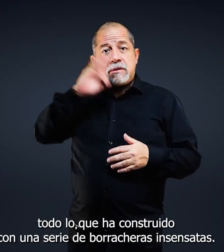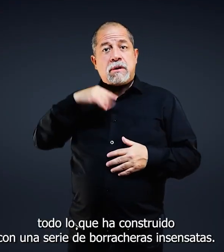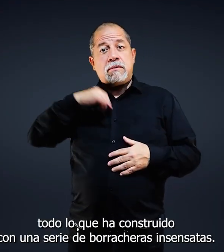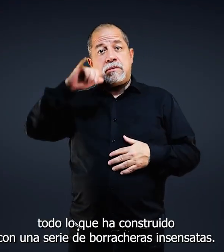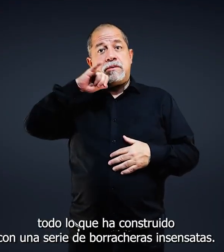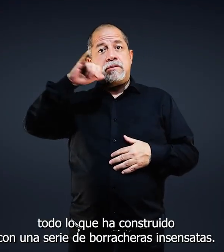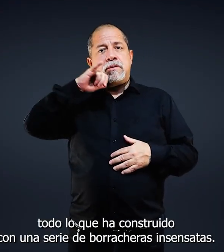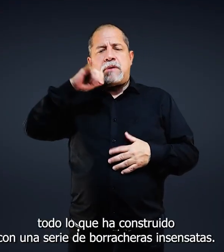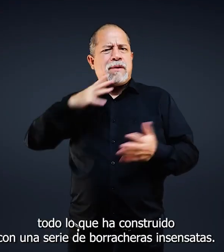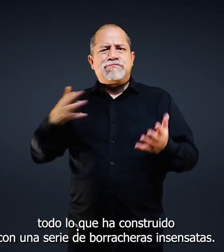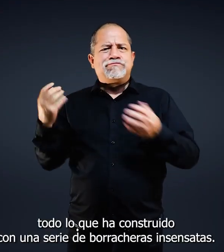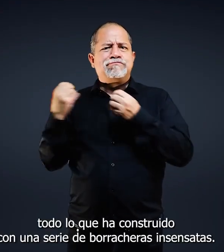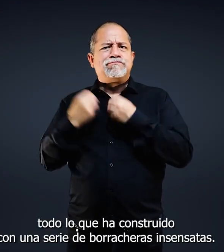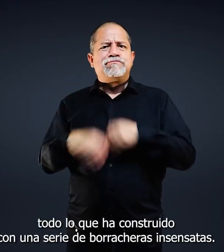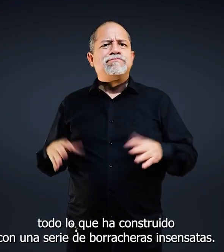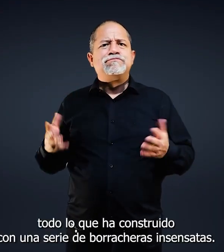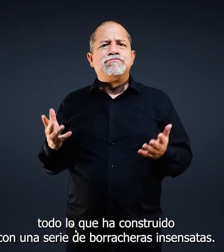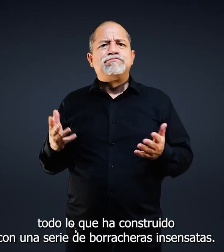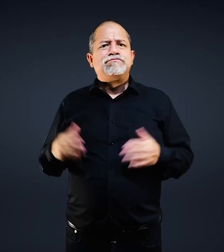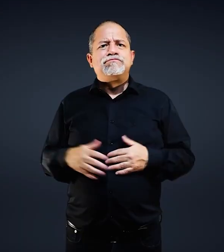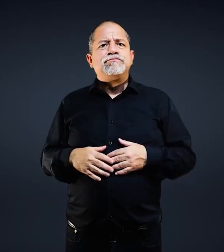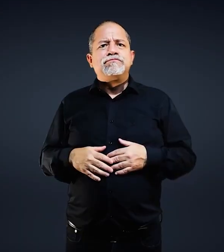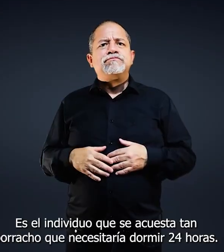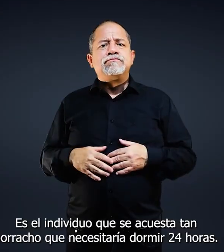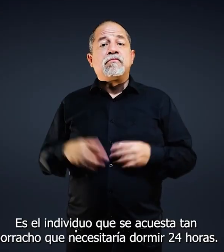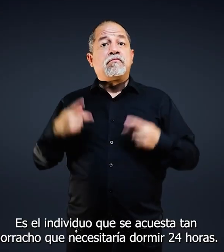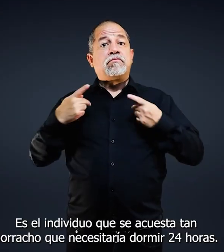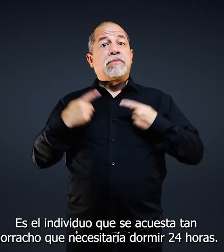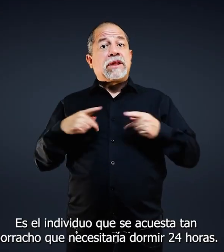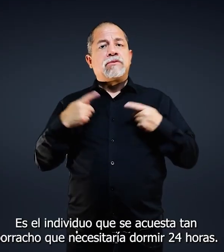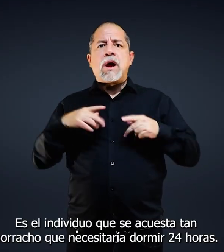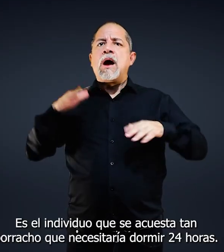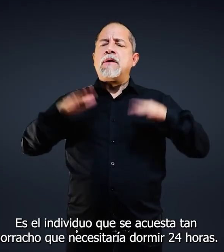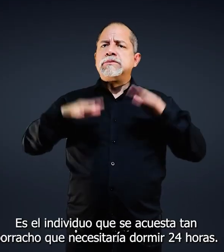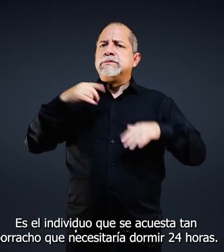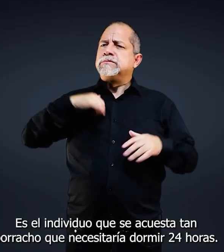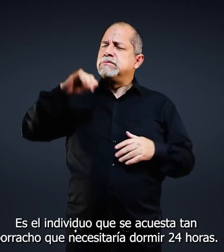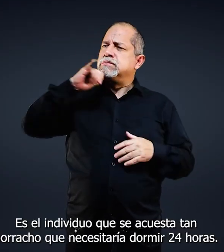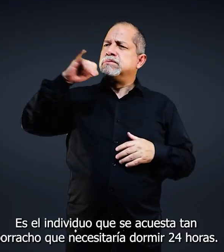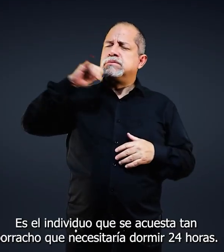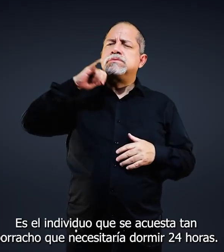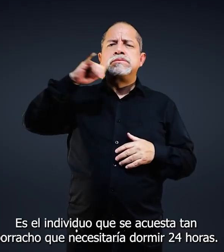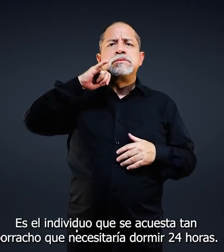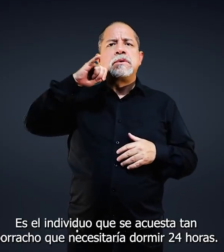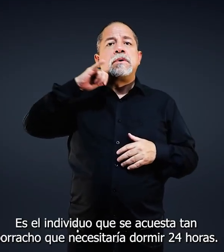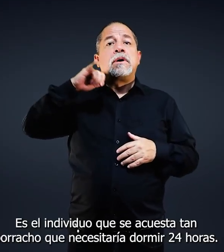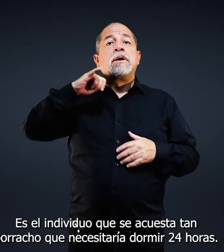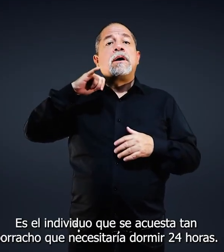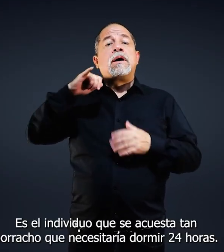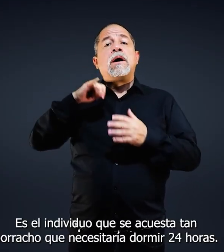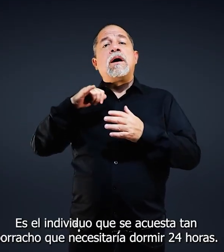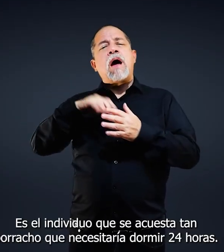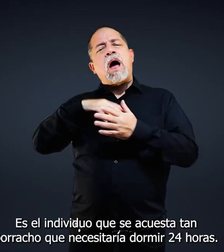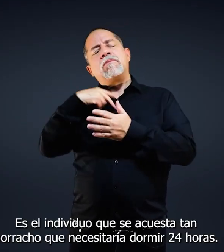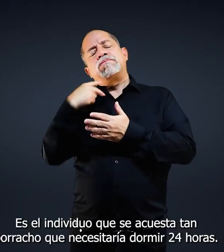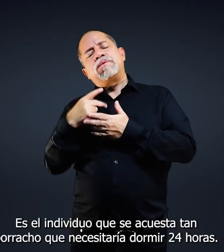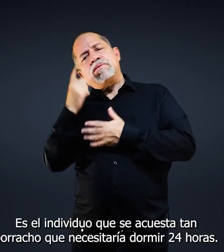una serie de borracheras insensatas. Es el individuo que se acuesta tan borracho que necesitaría dormir 24